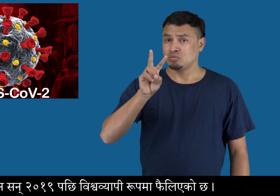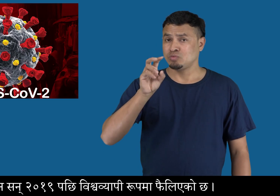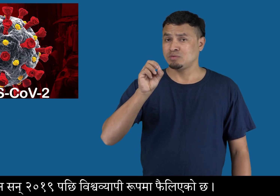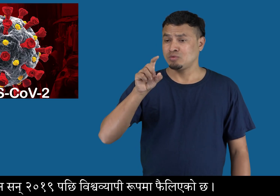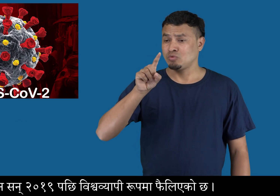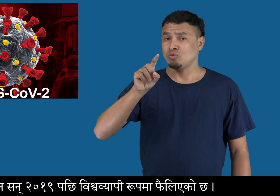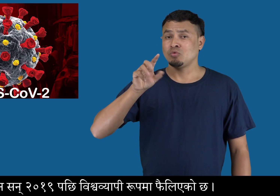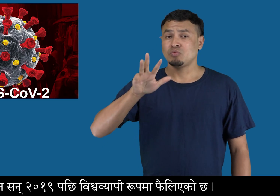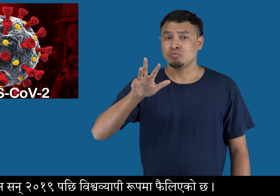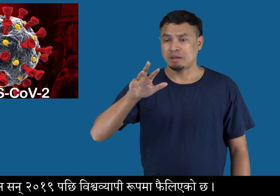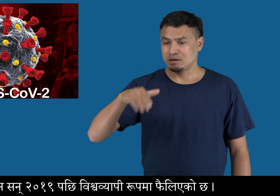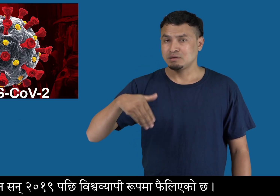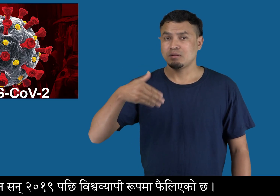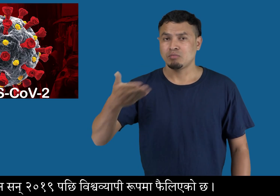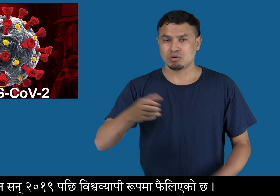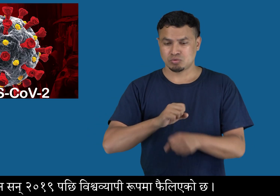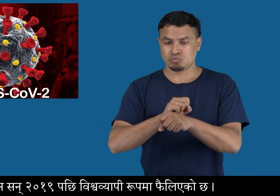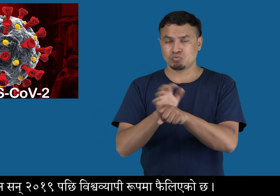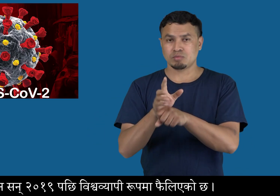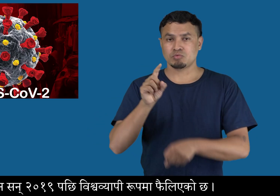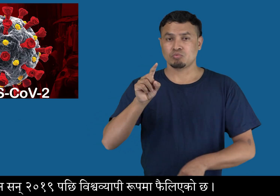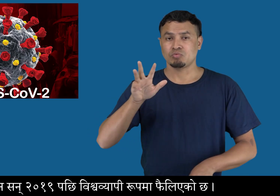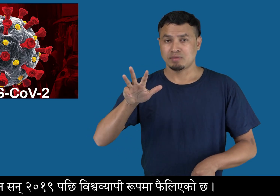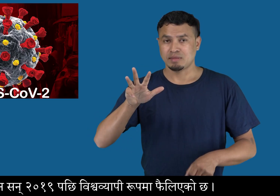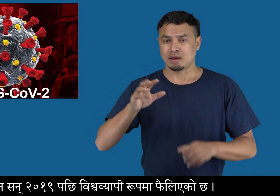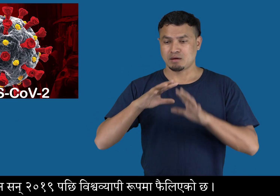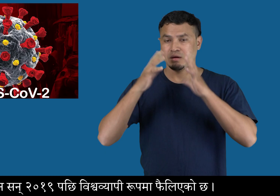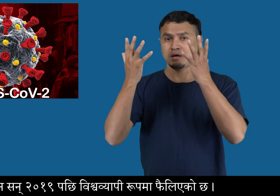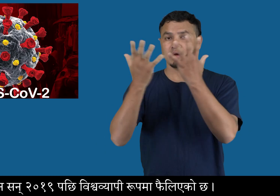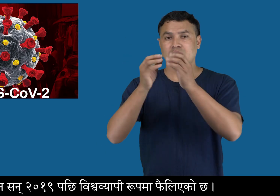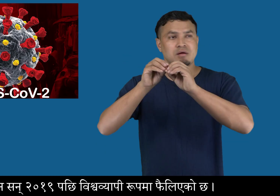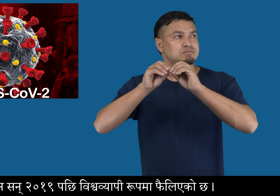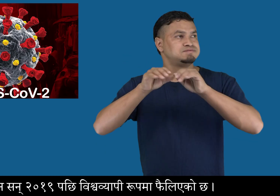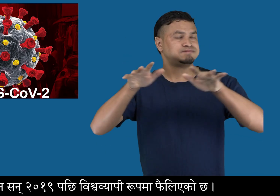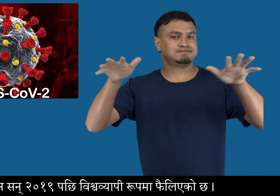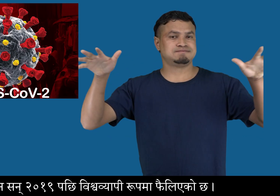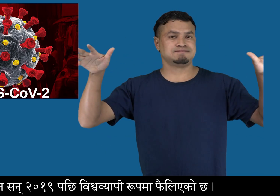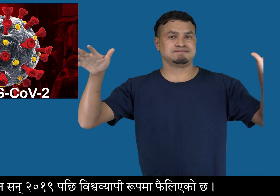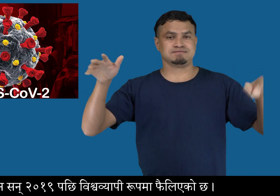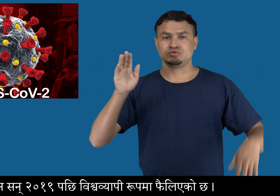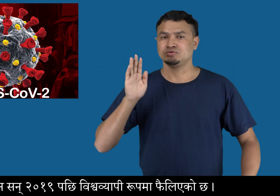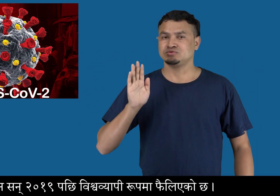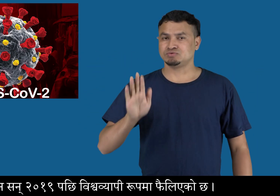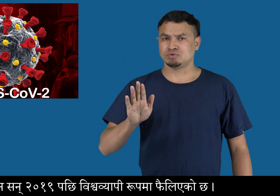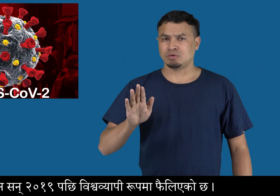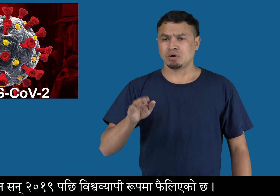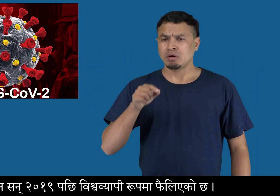जुन सन् 2019 पछि विश्वव्यापी रूपमा फैलिएको छ।